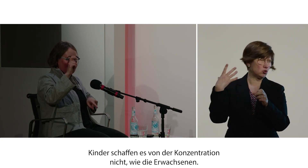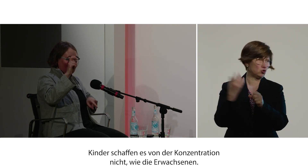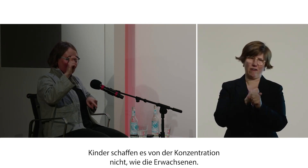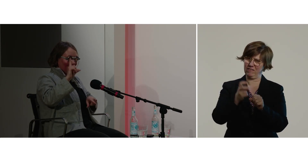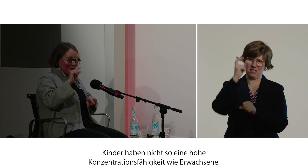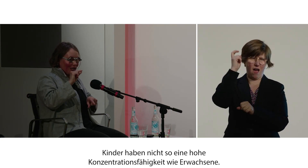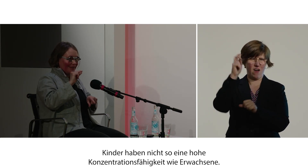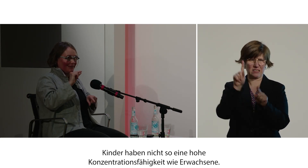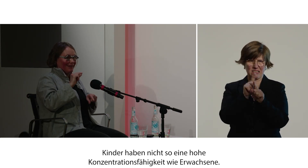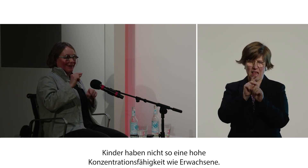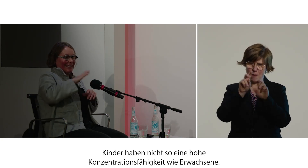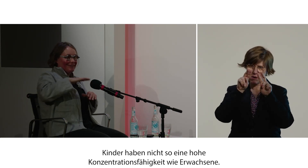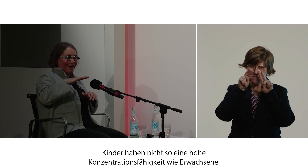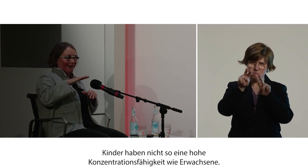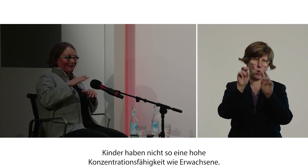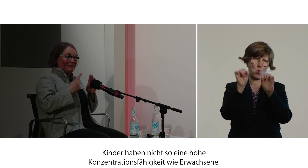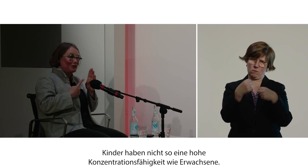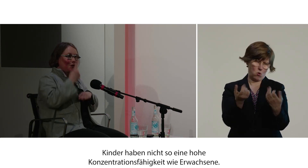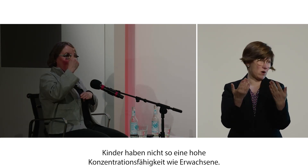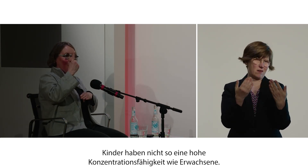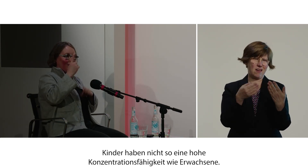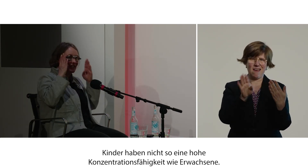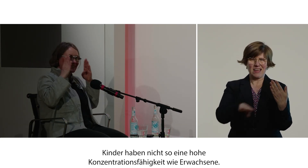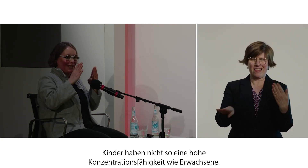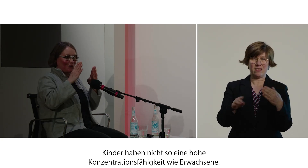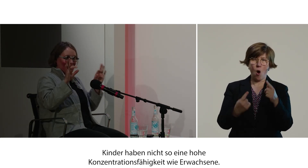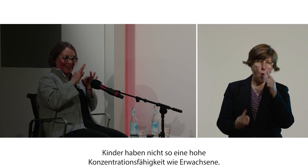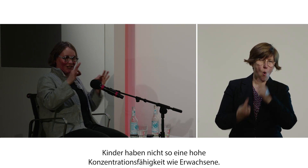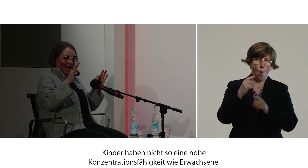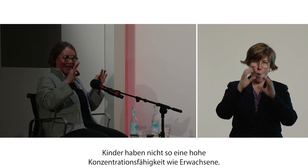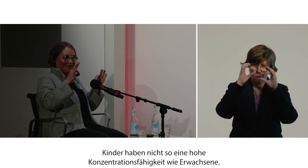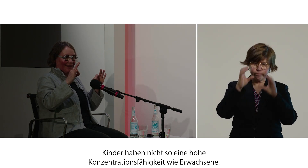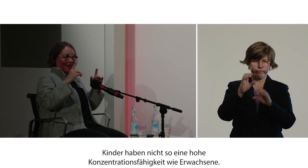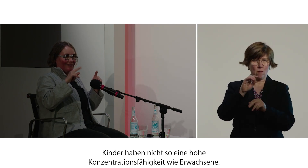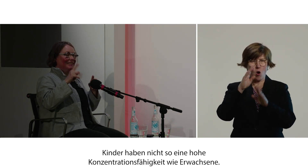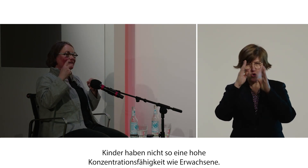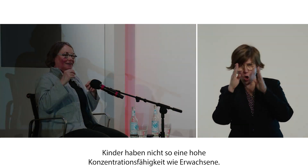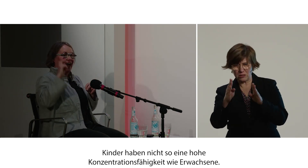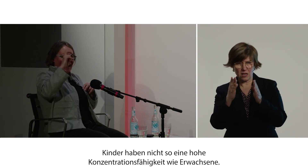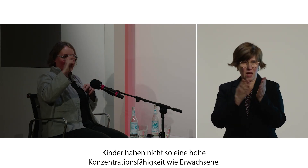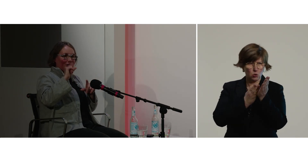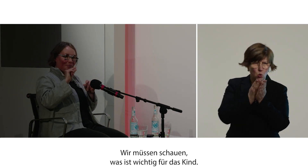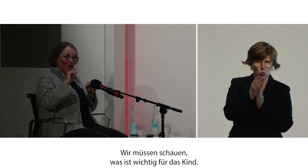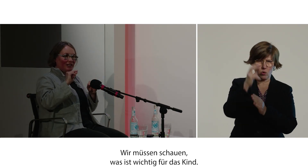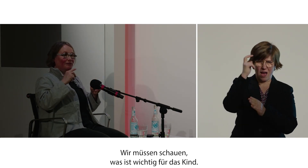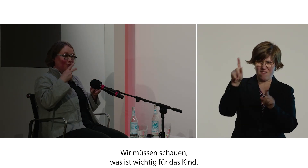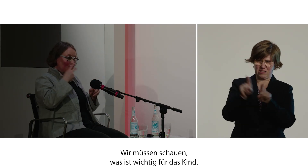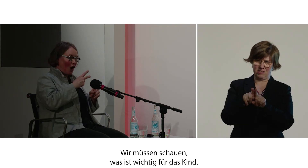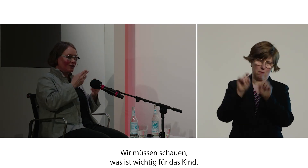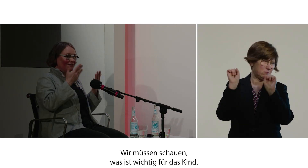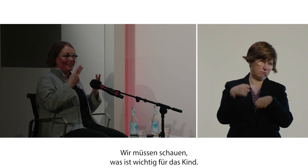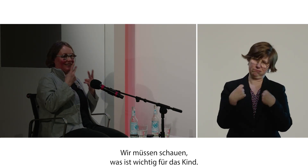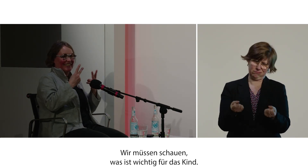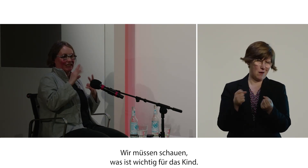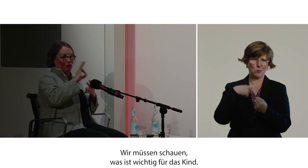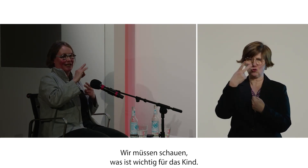Erwachsenen. Das bedeutet, Kinder sind nicht so eine hohe Konzentrationsfähigkeit wie Erwachsenen. Das bedeutet, wir müssen